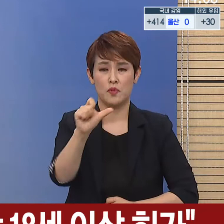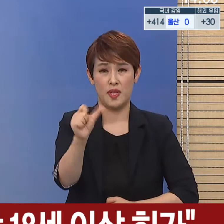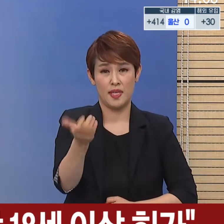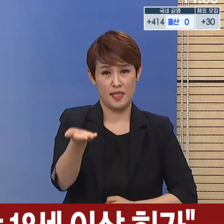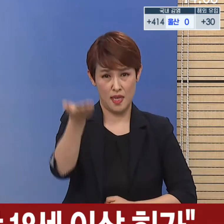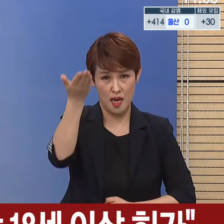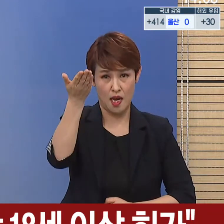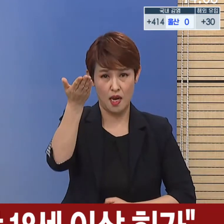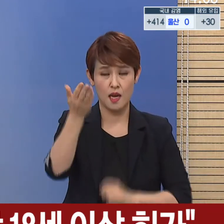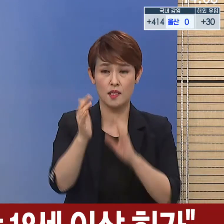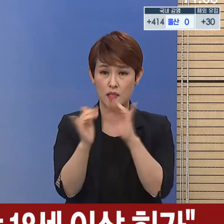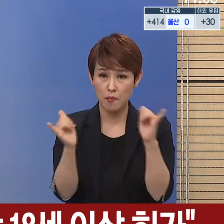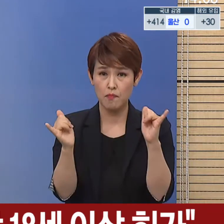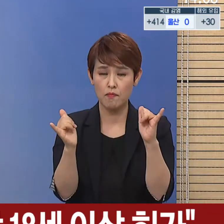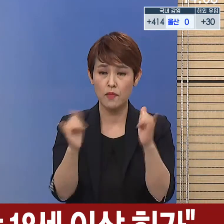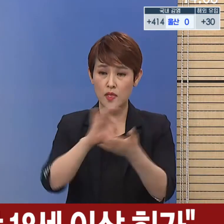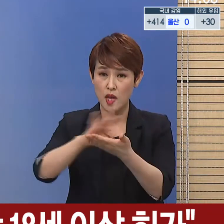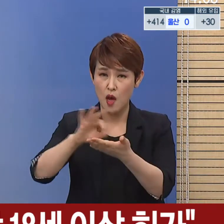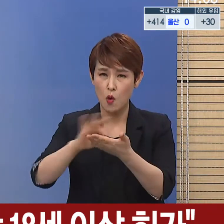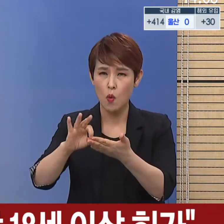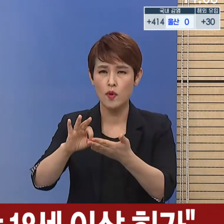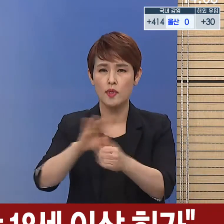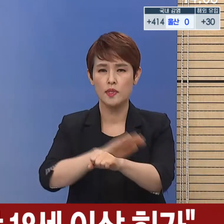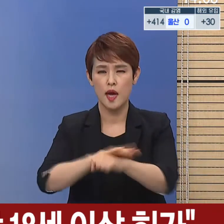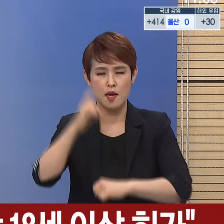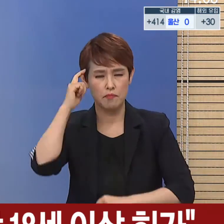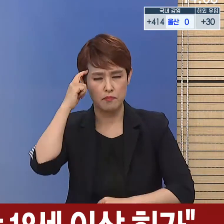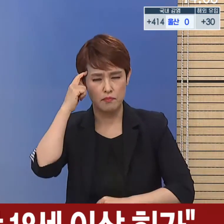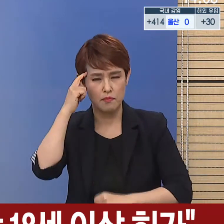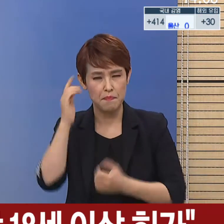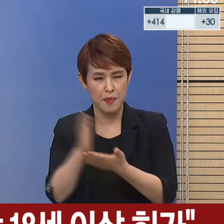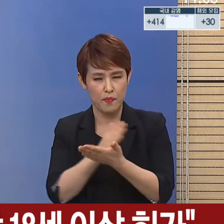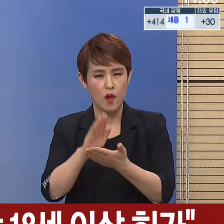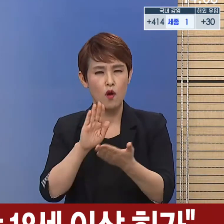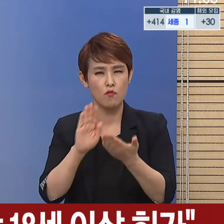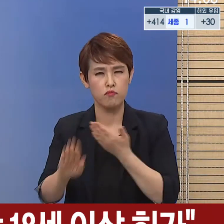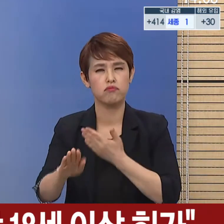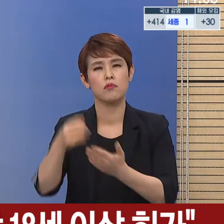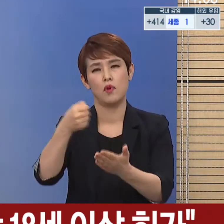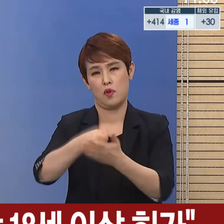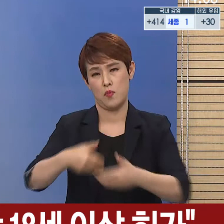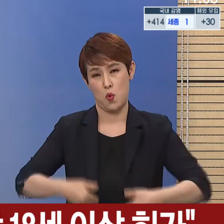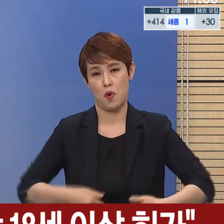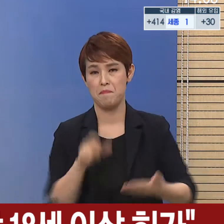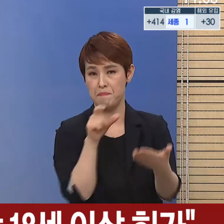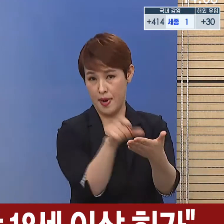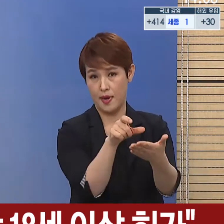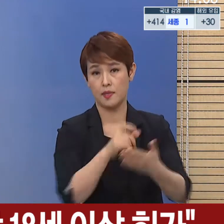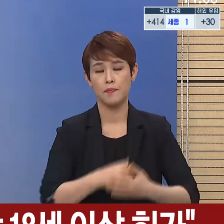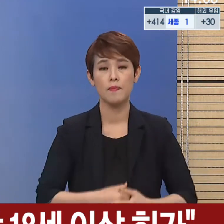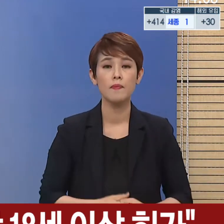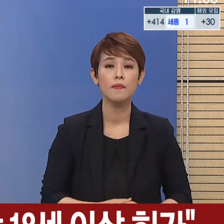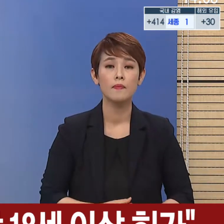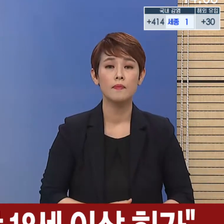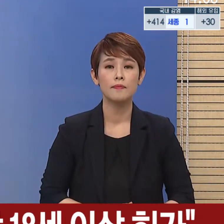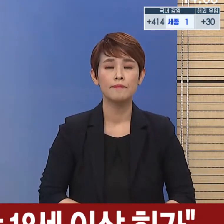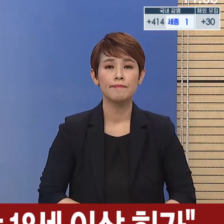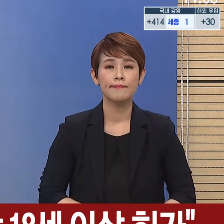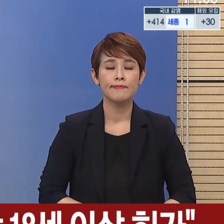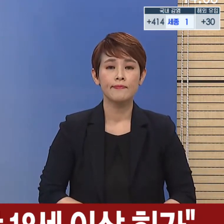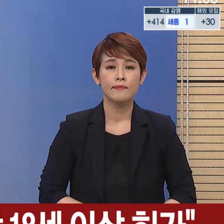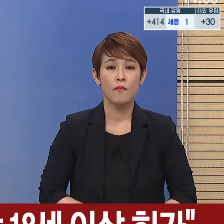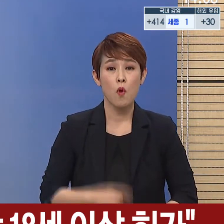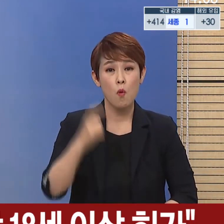이상의 고령자에 대한 사용은 신중하게 결정해야 한다는 기재사항을 추가하기로 하였습니다.